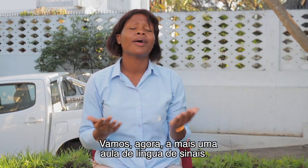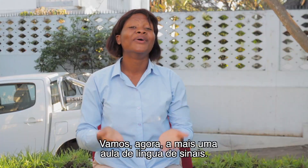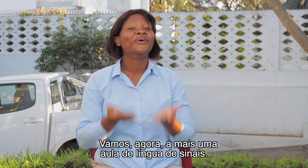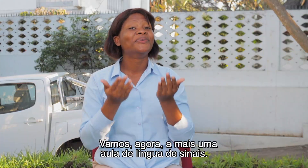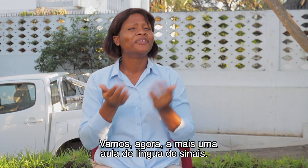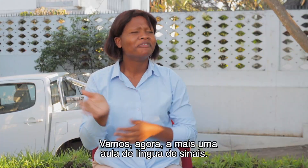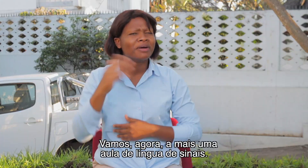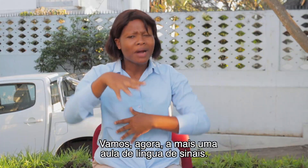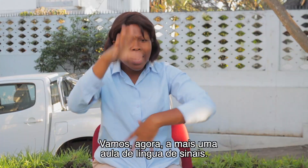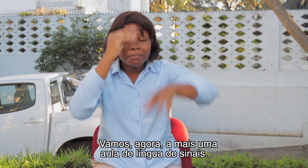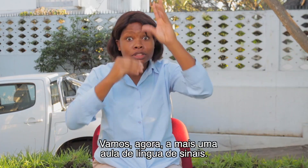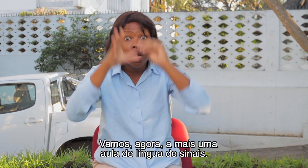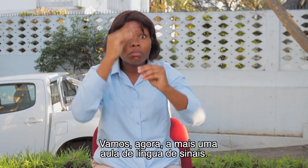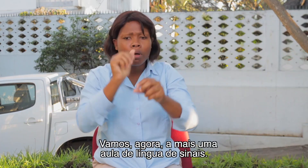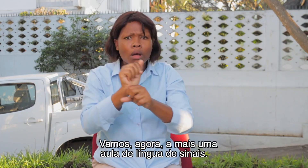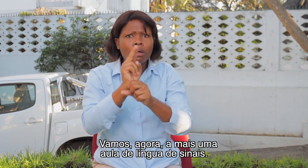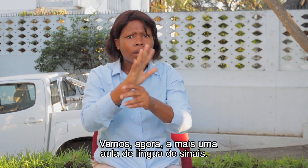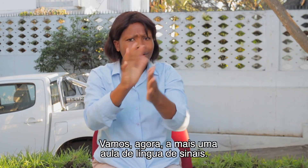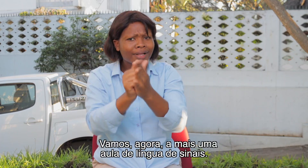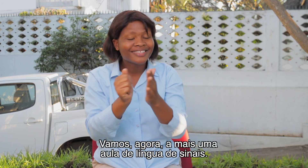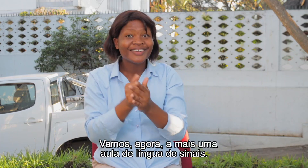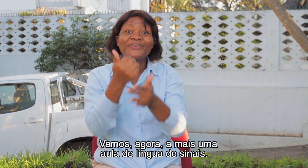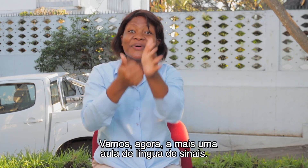Vamos agora a mais uma aula de língua de sinais.